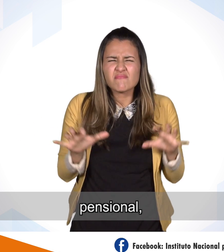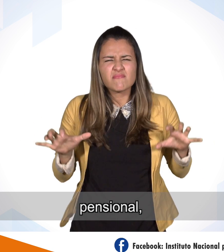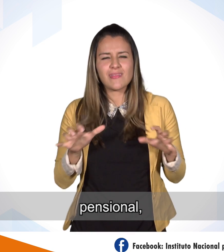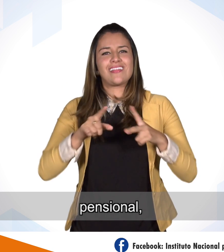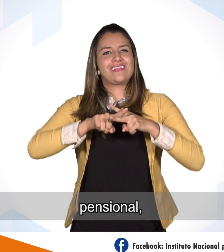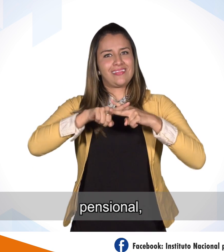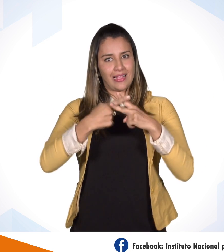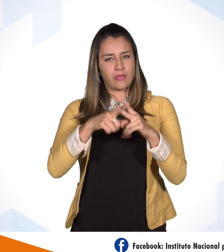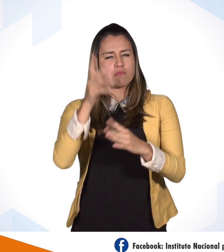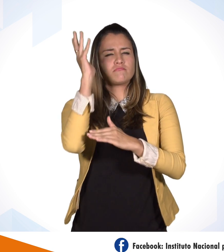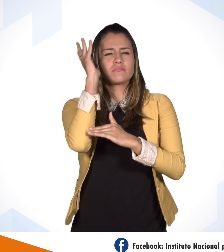pensional.